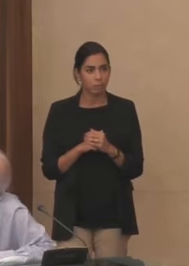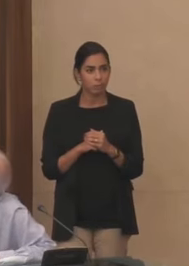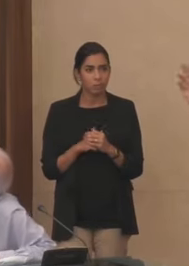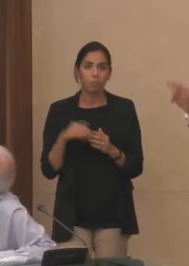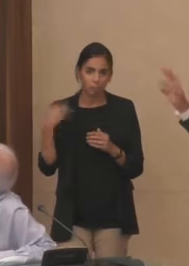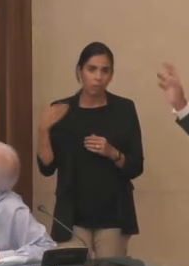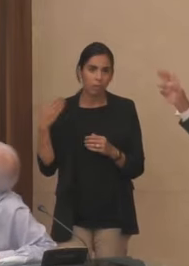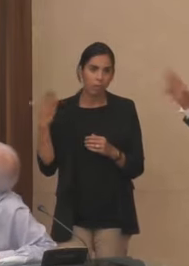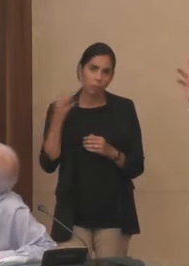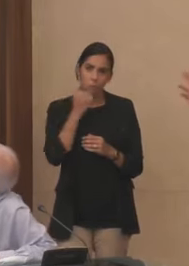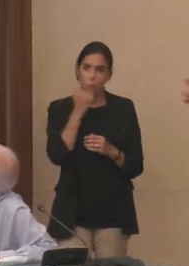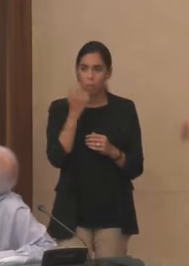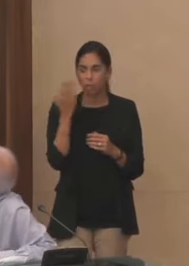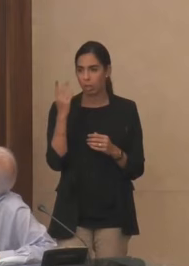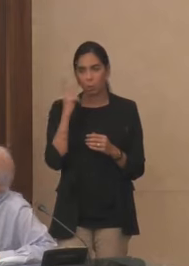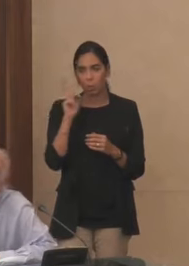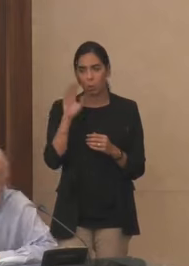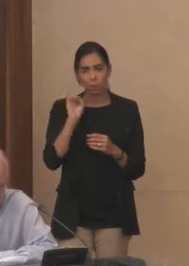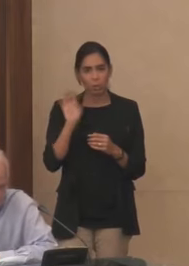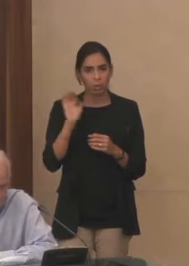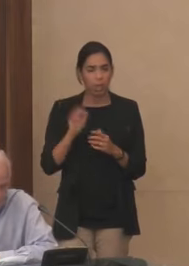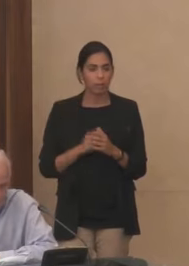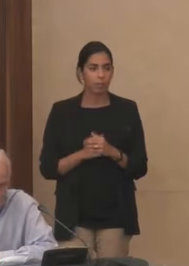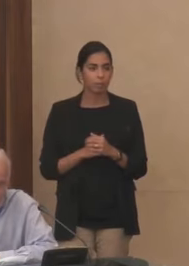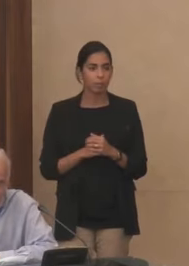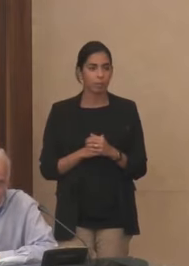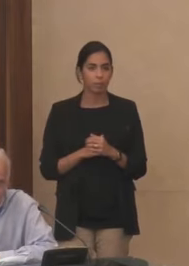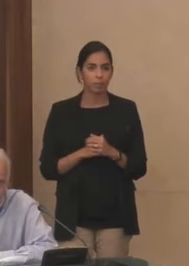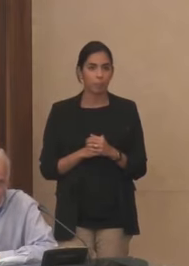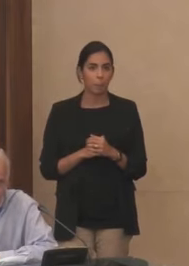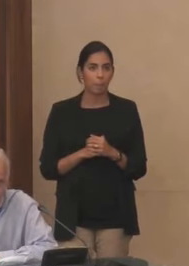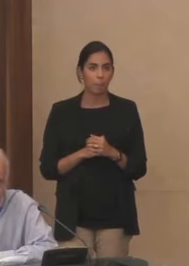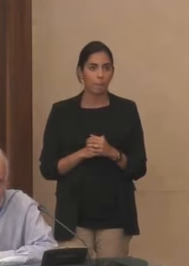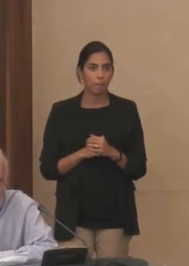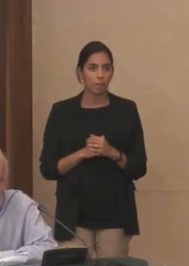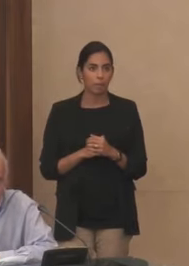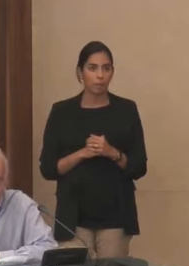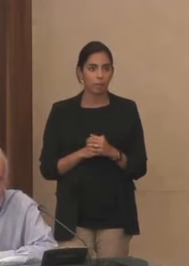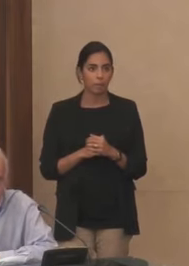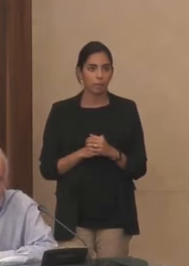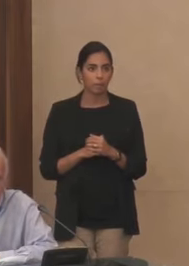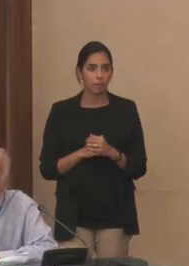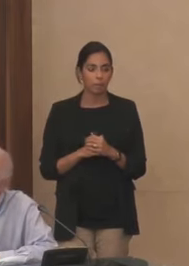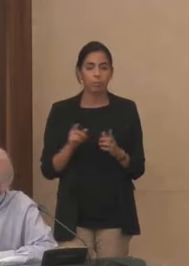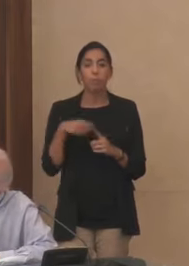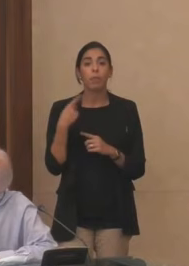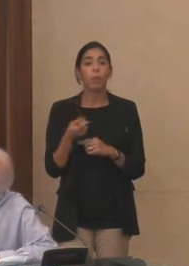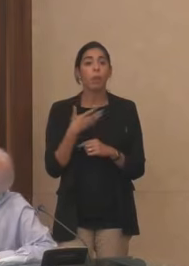avanti per favore, io scusate Robert, io non guardo, per cui vedi tu col testo che lo sai fare. Ci sarà una